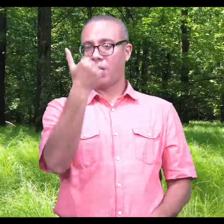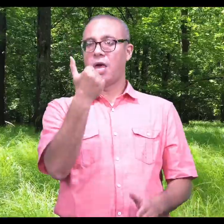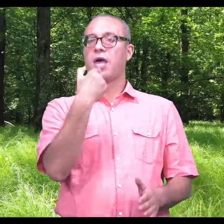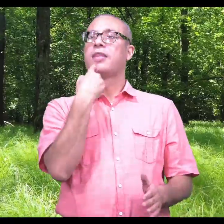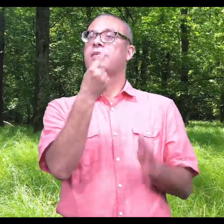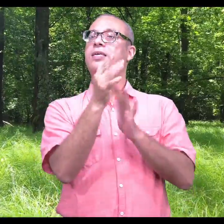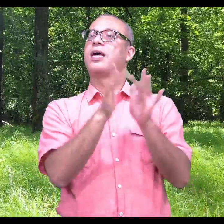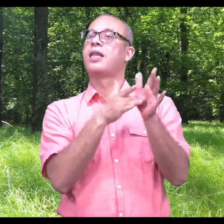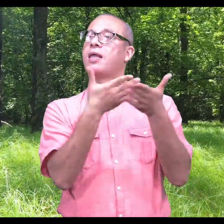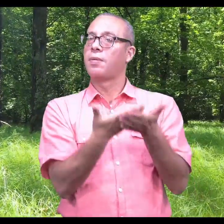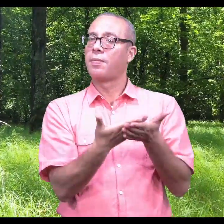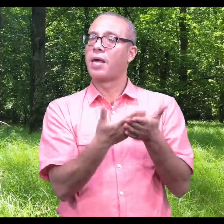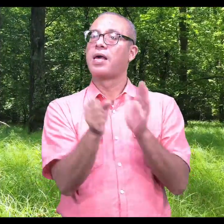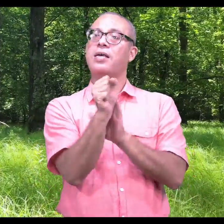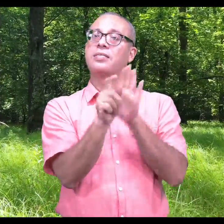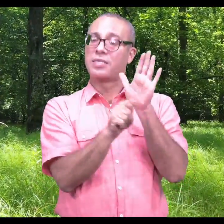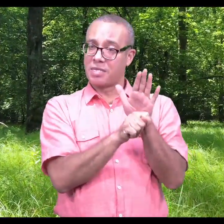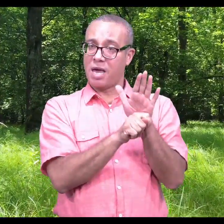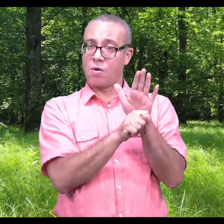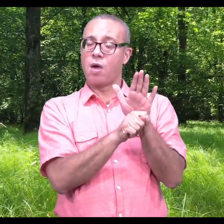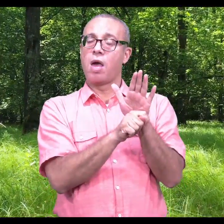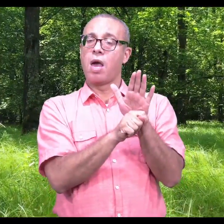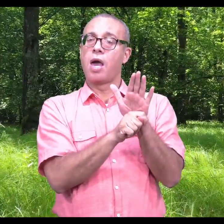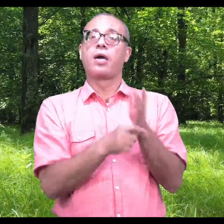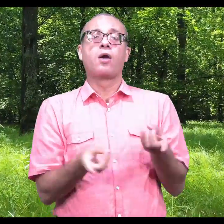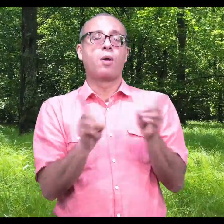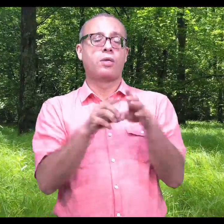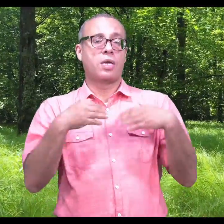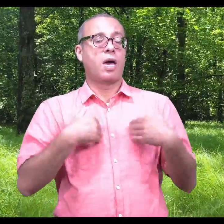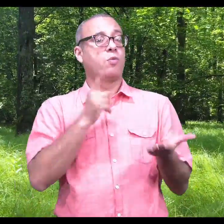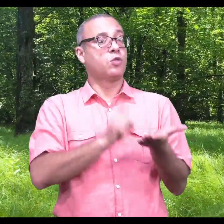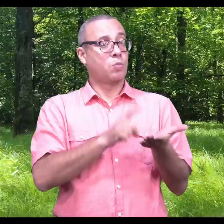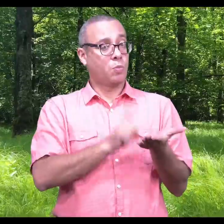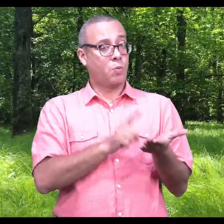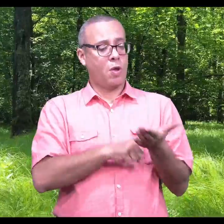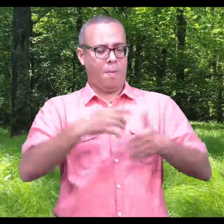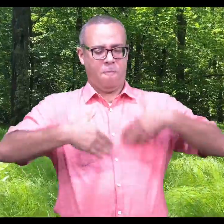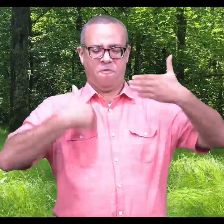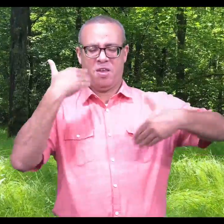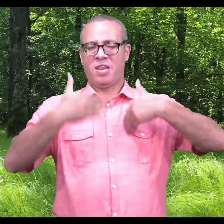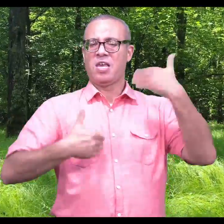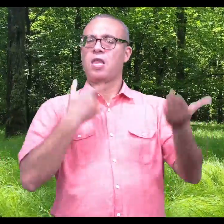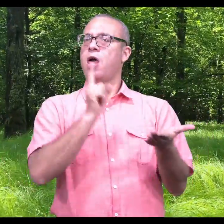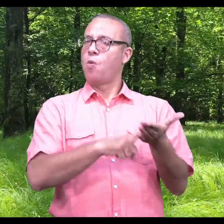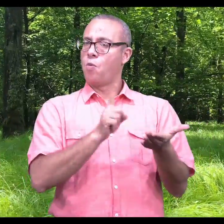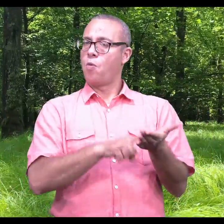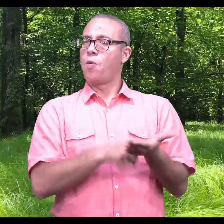por sumo gozo cuando nos hallemos en diversas pruebas, sabiendo que la prueba de vuestra fe produce